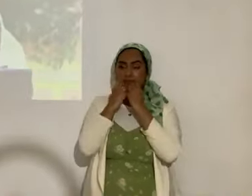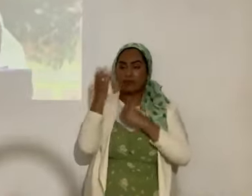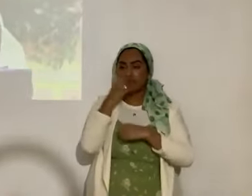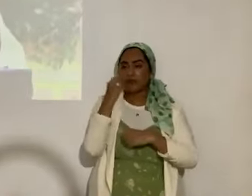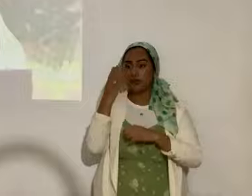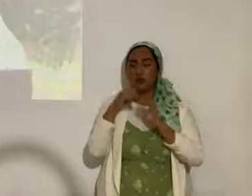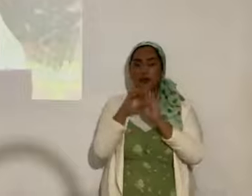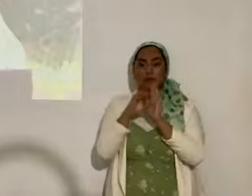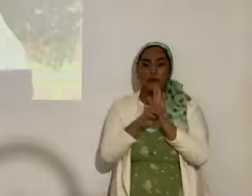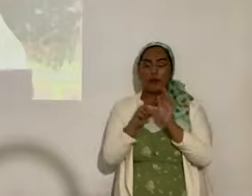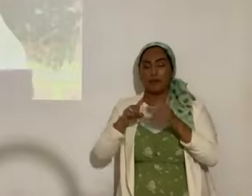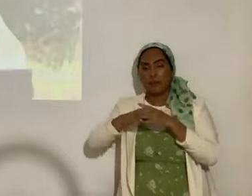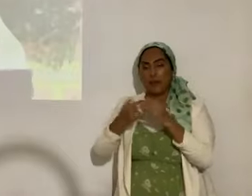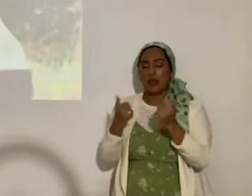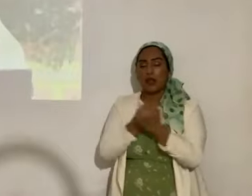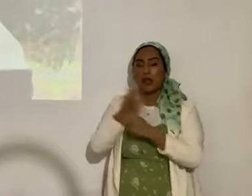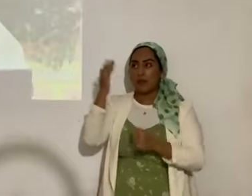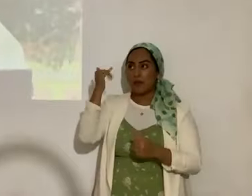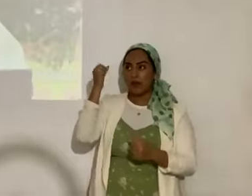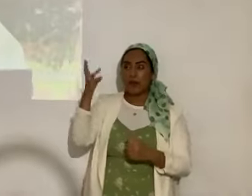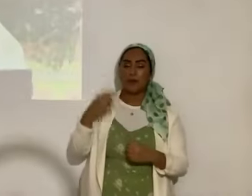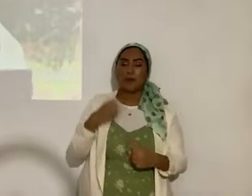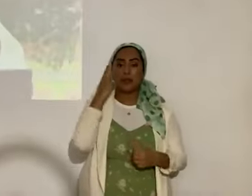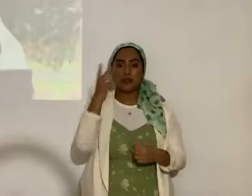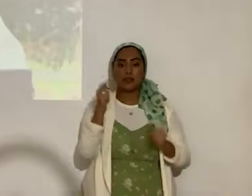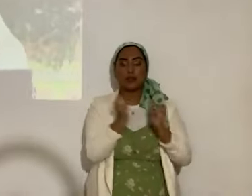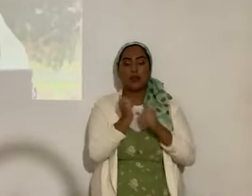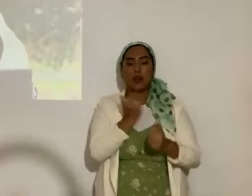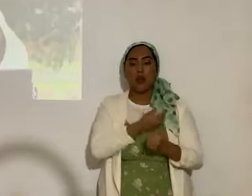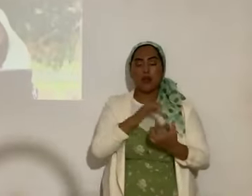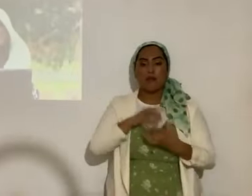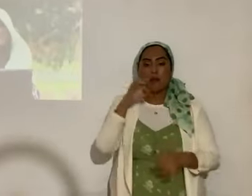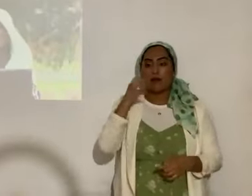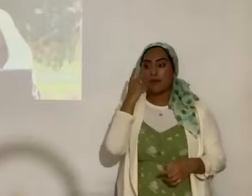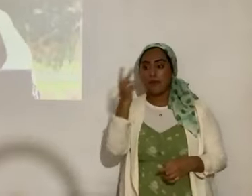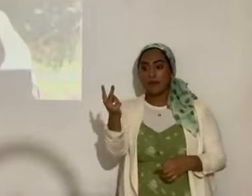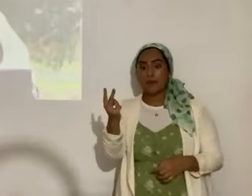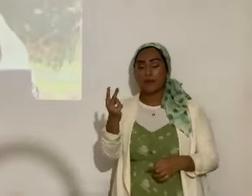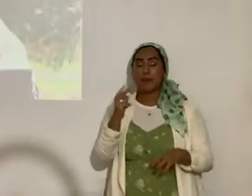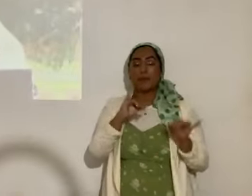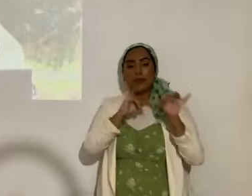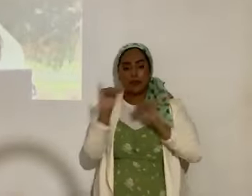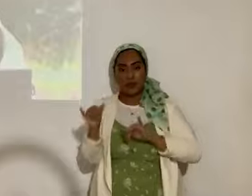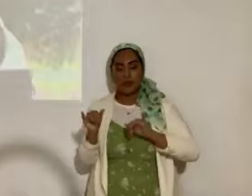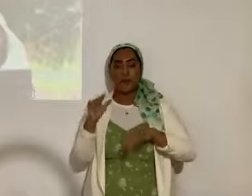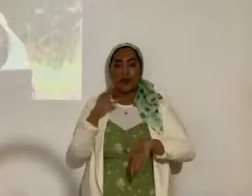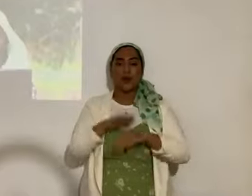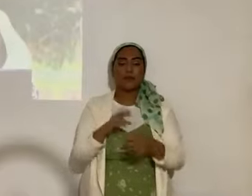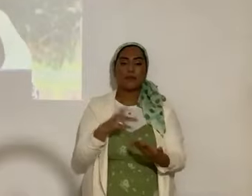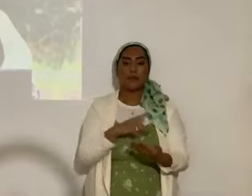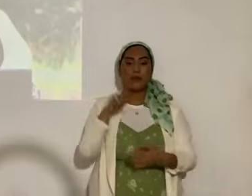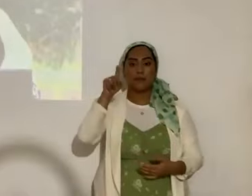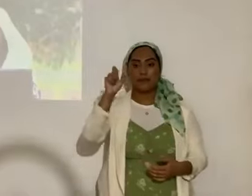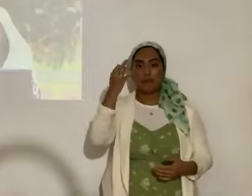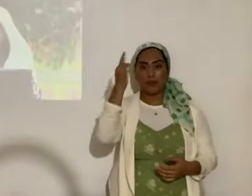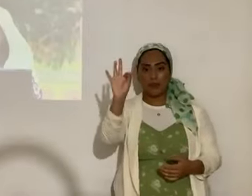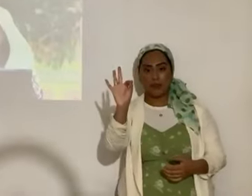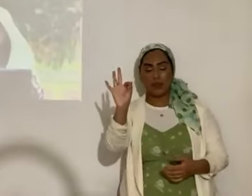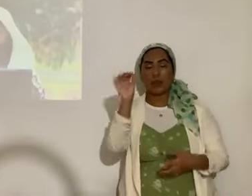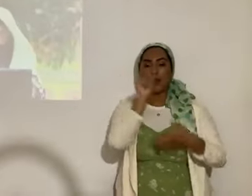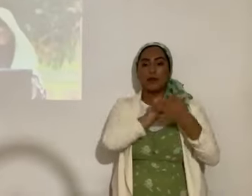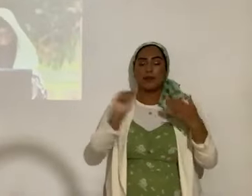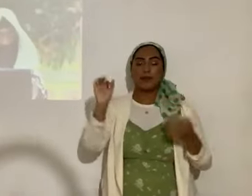y empieza a amar a yashua ver con los ojos espirituales y ahí mismo hermanos en el salmo 119 vamos